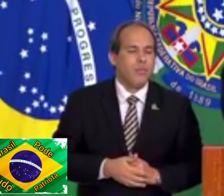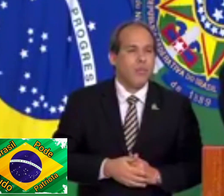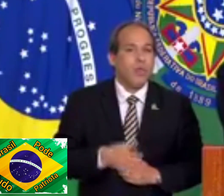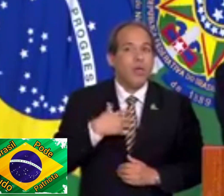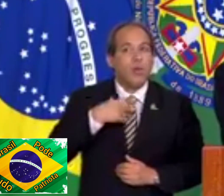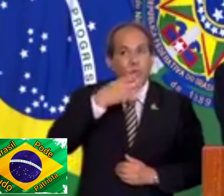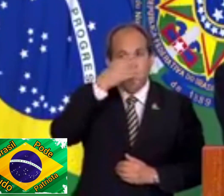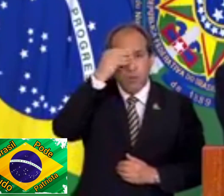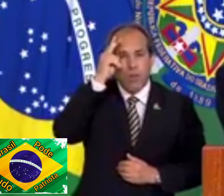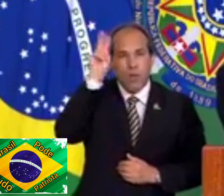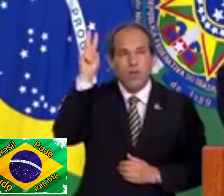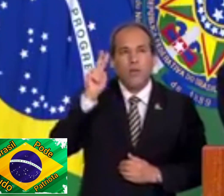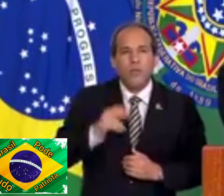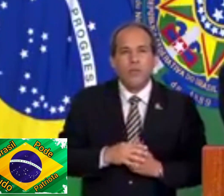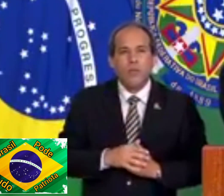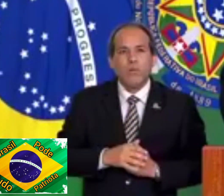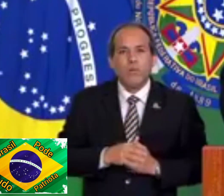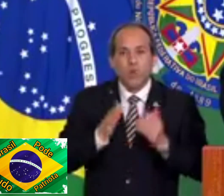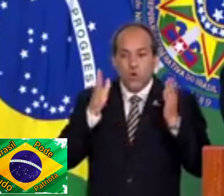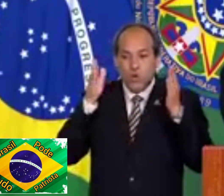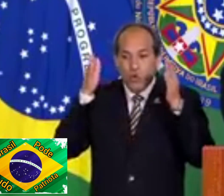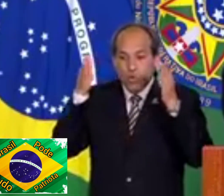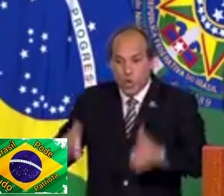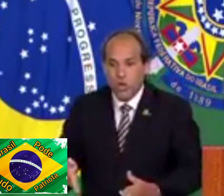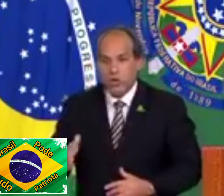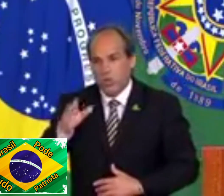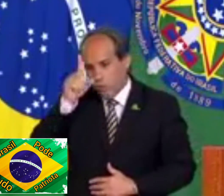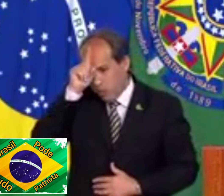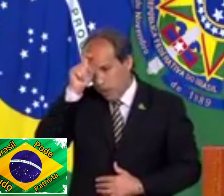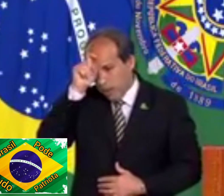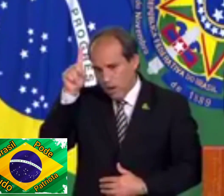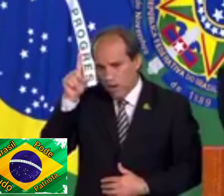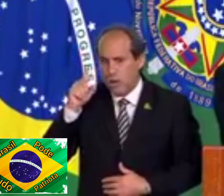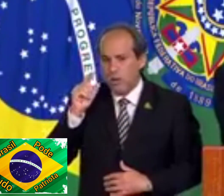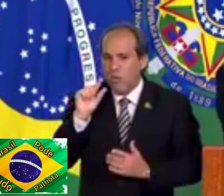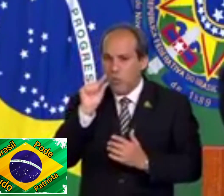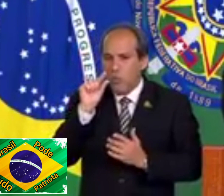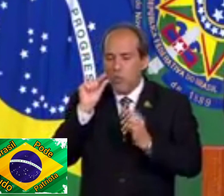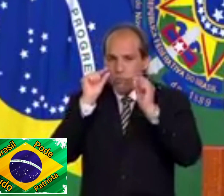Lembro quando cheguei na Santa Casa, estava consciente ainda,